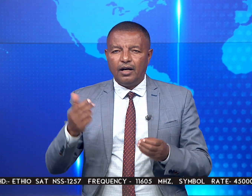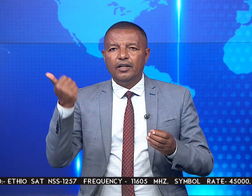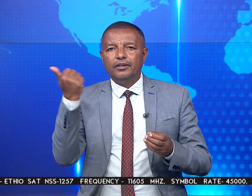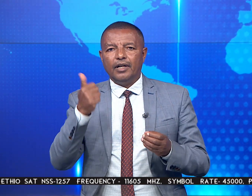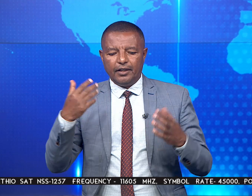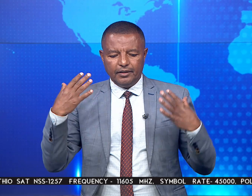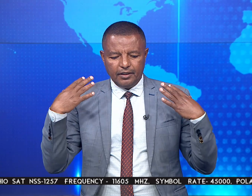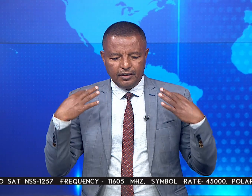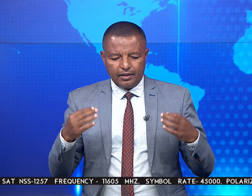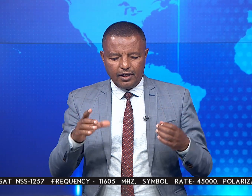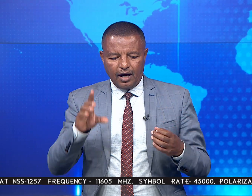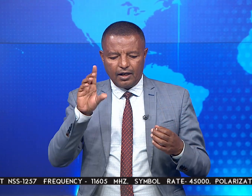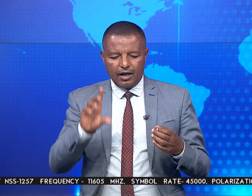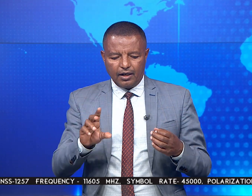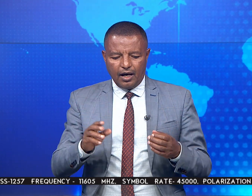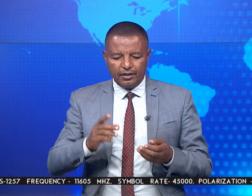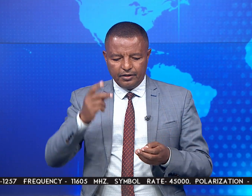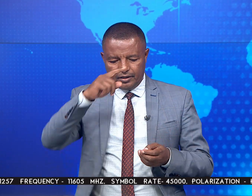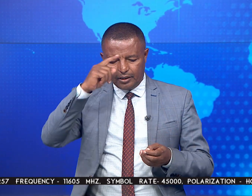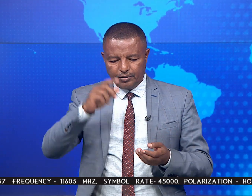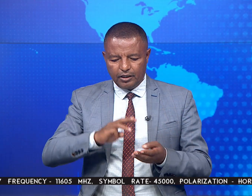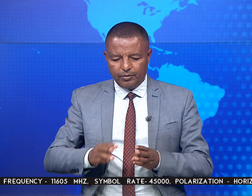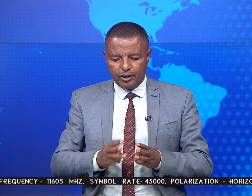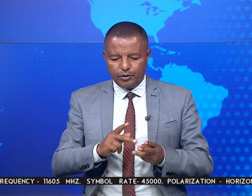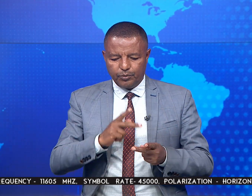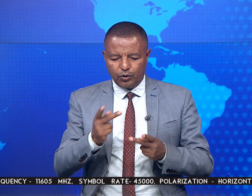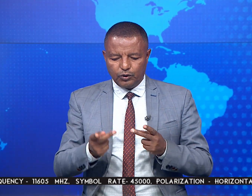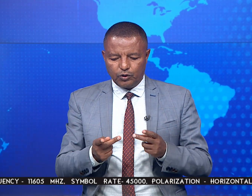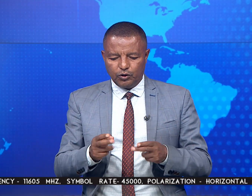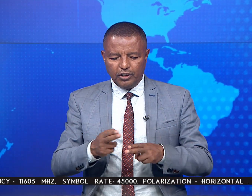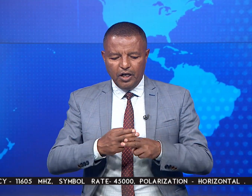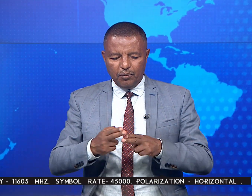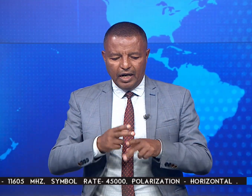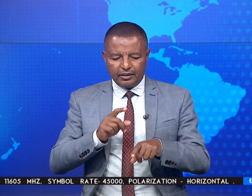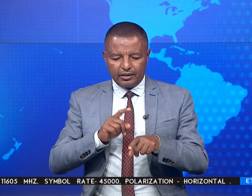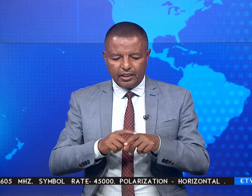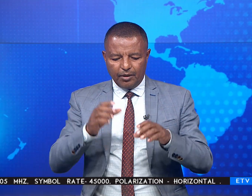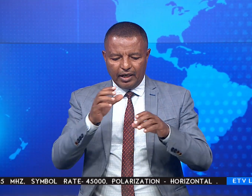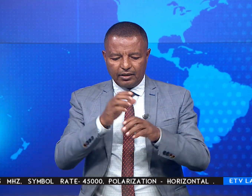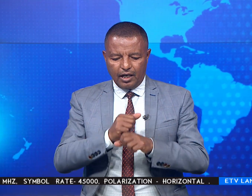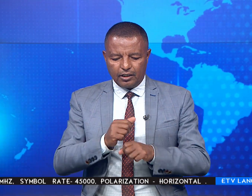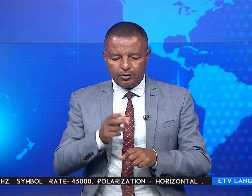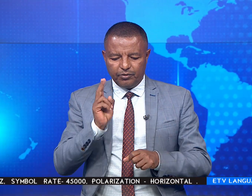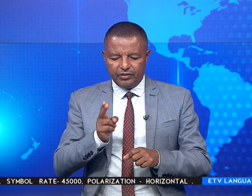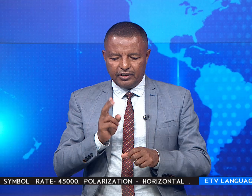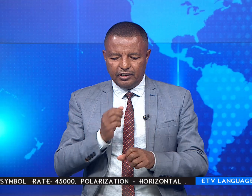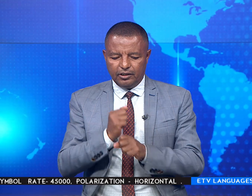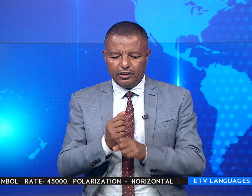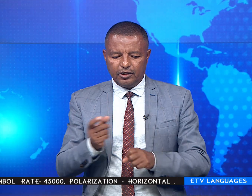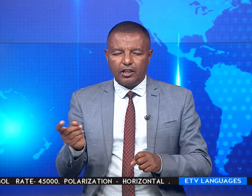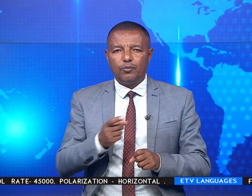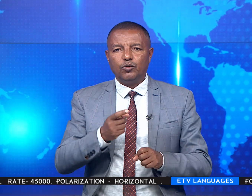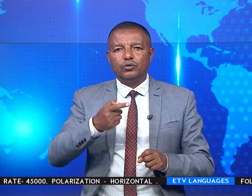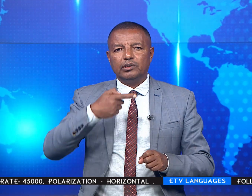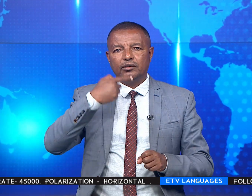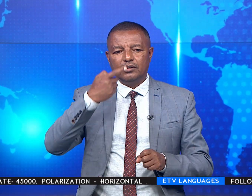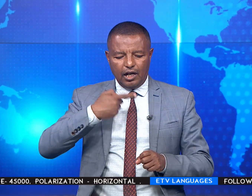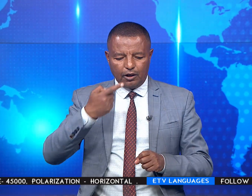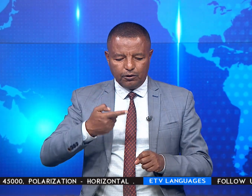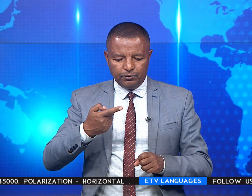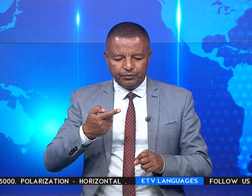ማዞሪያና የአየር ጤና ካራ የአስፋልት መንገድ ፕሮጀክቶች በአጭር ጊዜ ለማጠናቀቅ በፍጥነት እየተሰራ